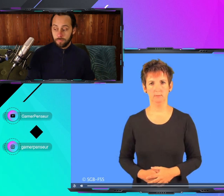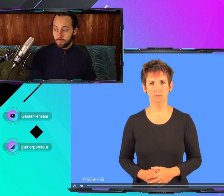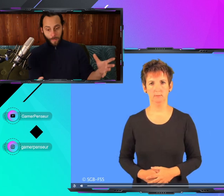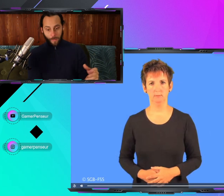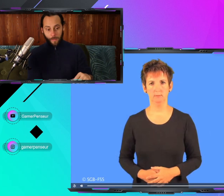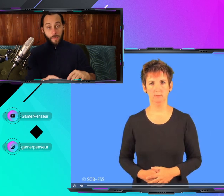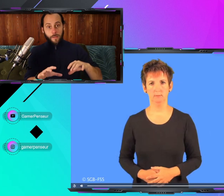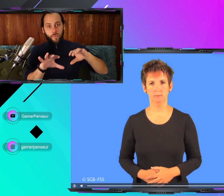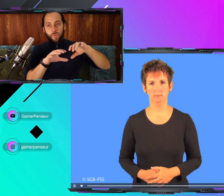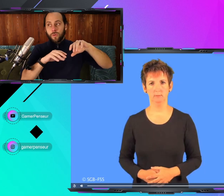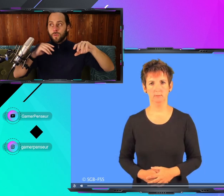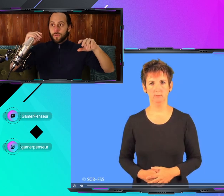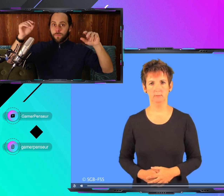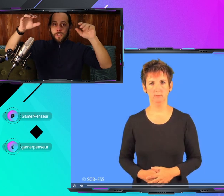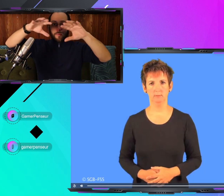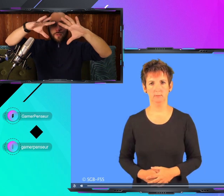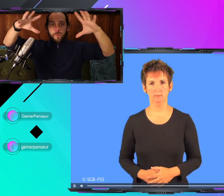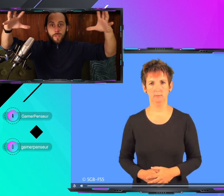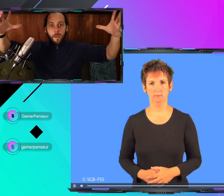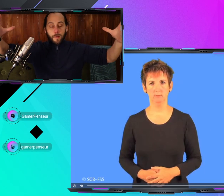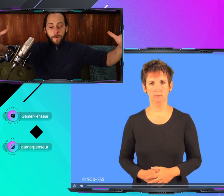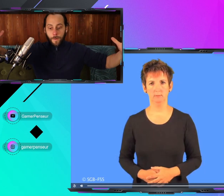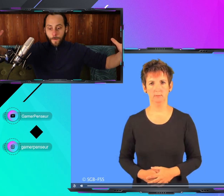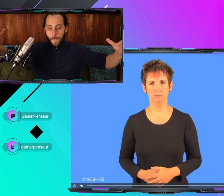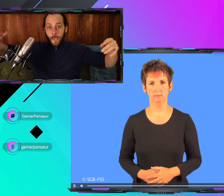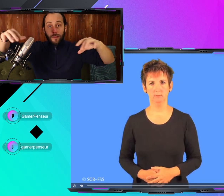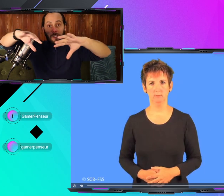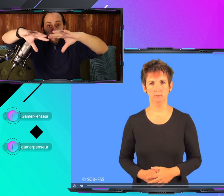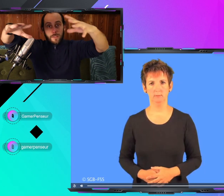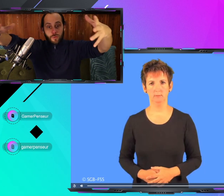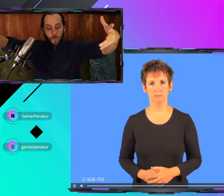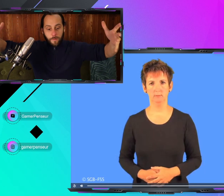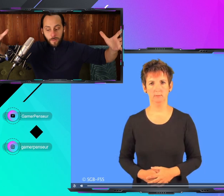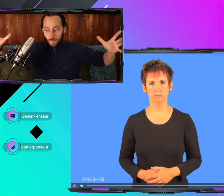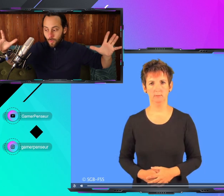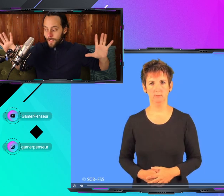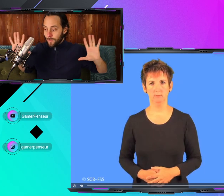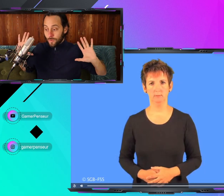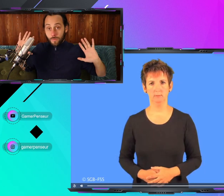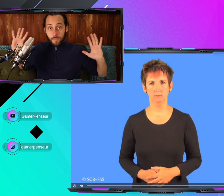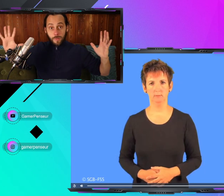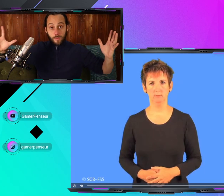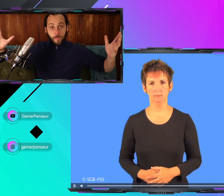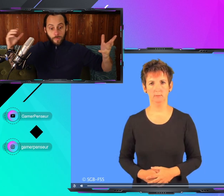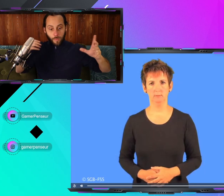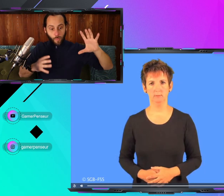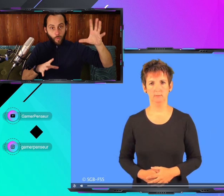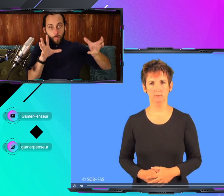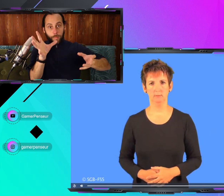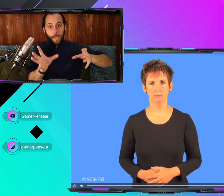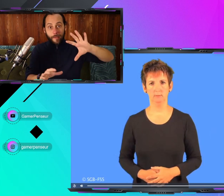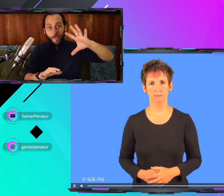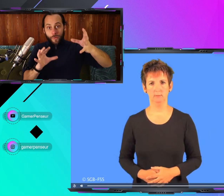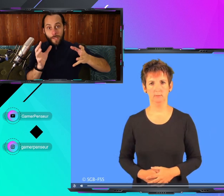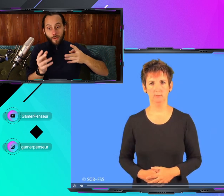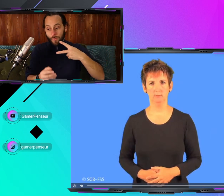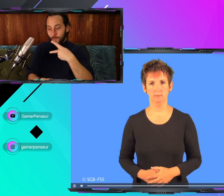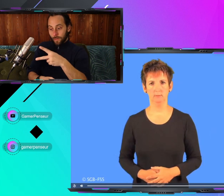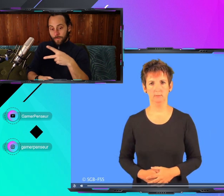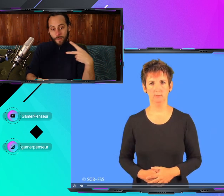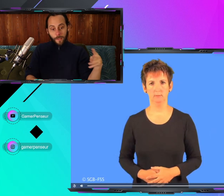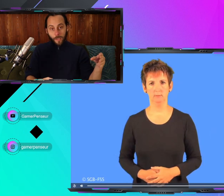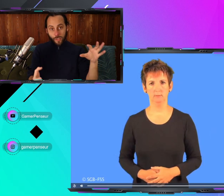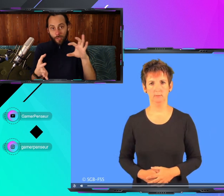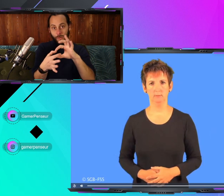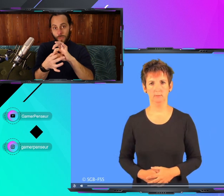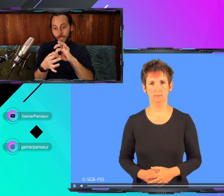Simple. Ah, c'est toujours... des fois, j'ai l'impression qu'on a un espace de travail en 3 dimensions. On place les choses là-dedans, puis on les